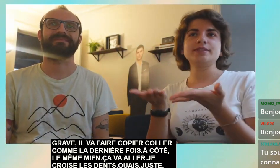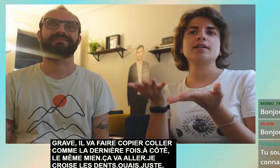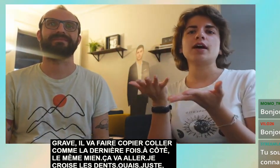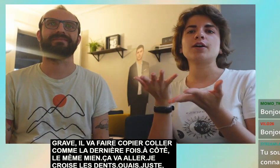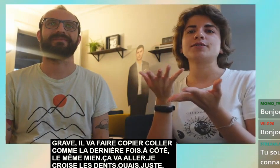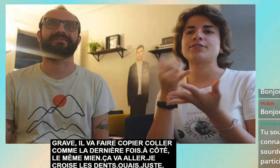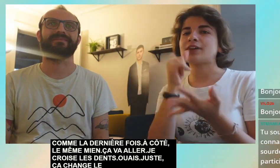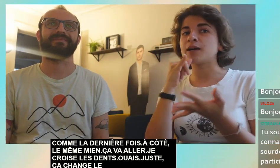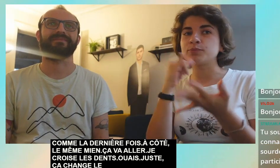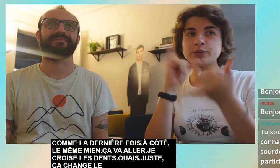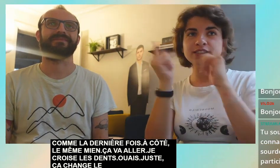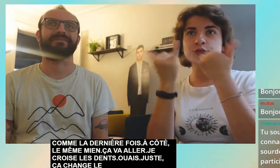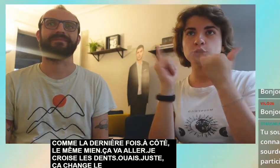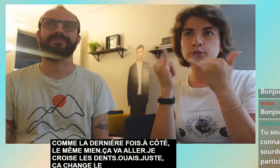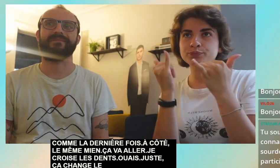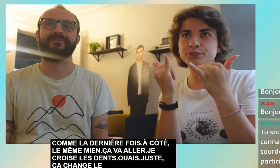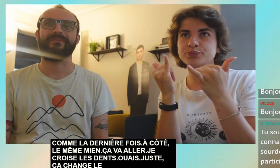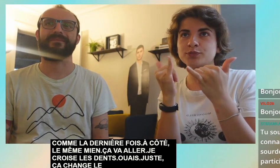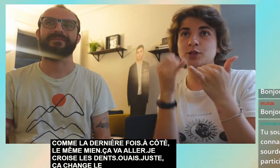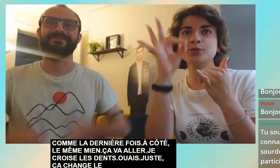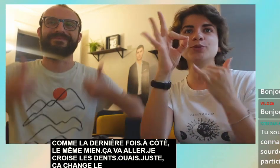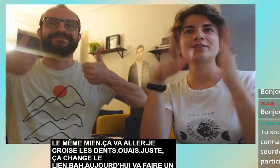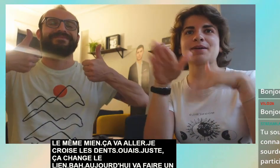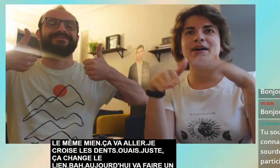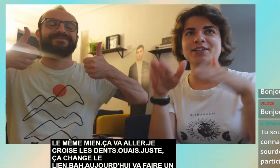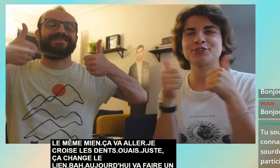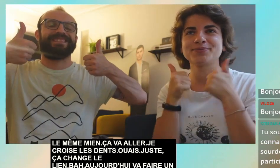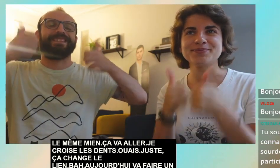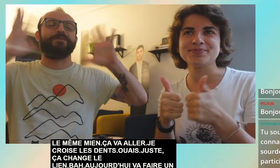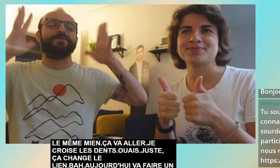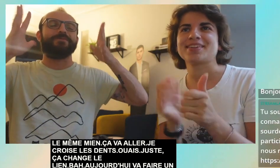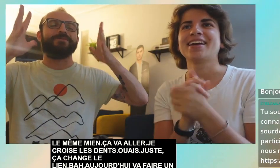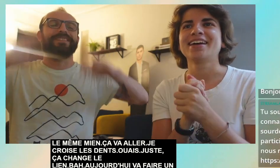aujourd'hui, on va faire un petit jeu. Oui, ça marche.